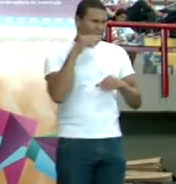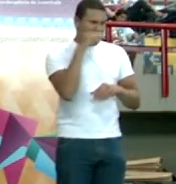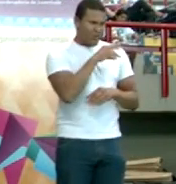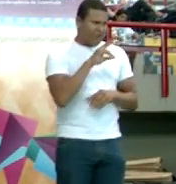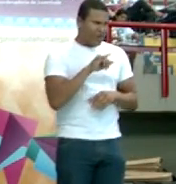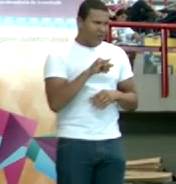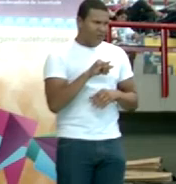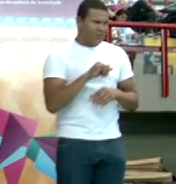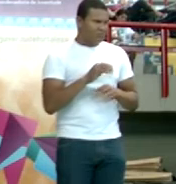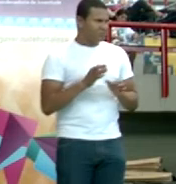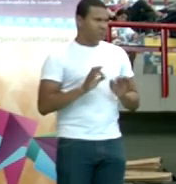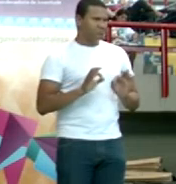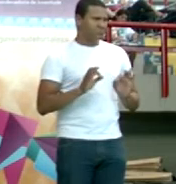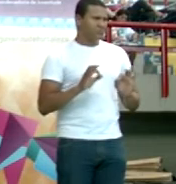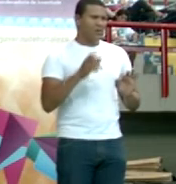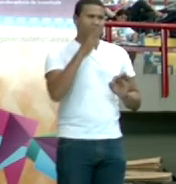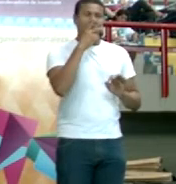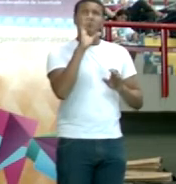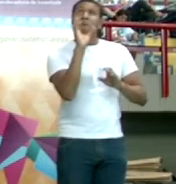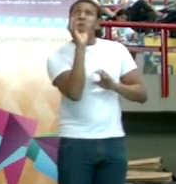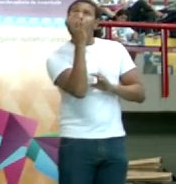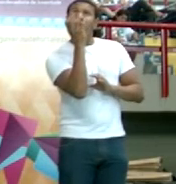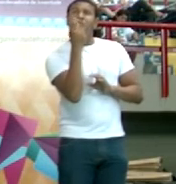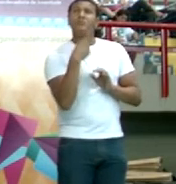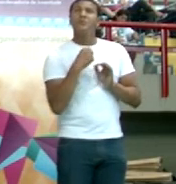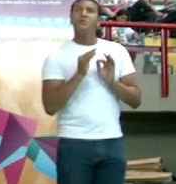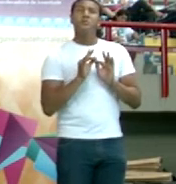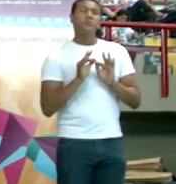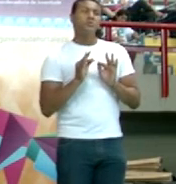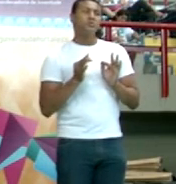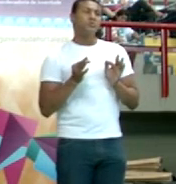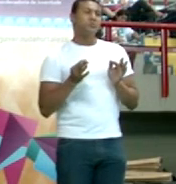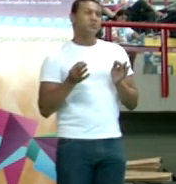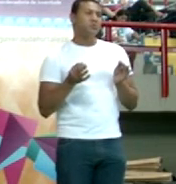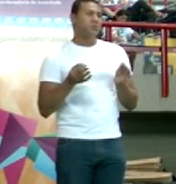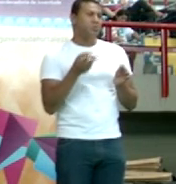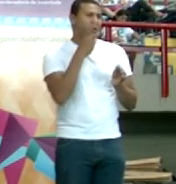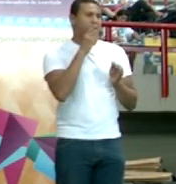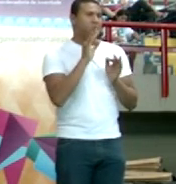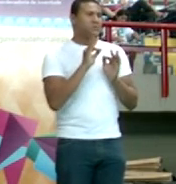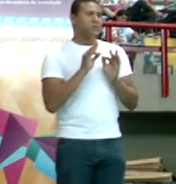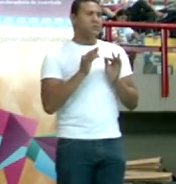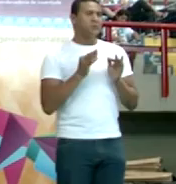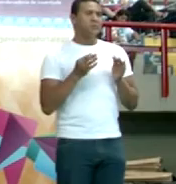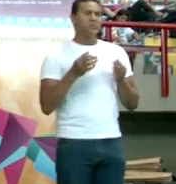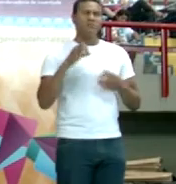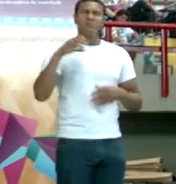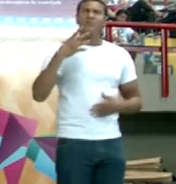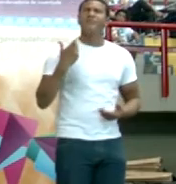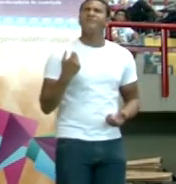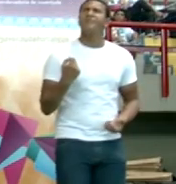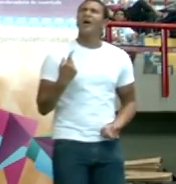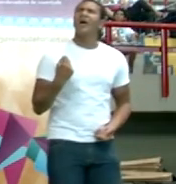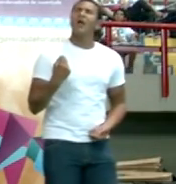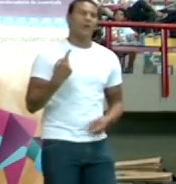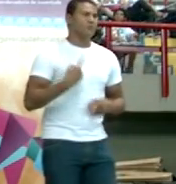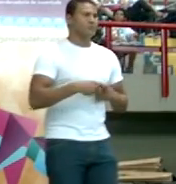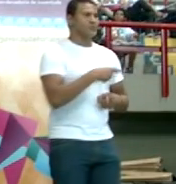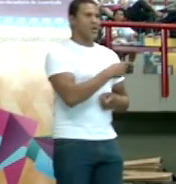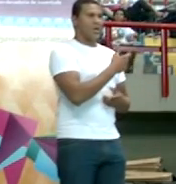Mas vai brilhar com o mesmo brilho aqui em Fortaleza? Brilha mais ou brilha menos? Menos. Ô, turma